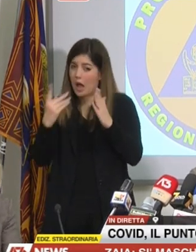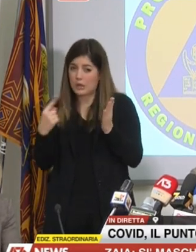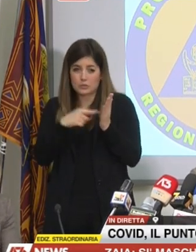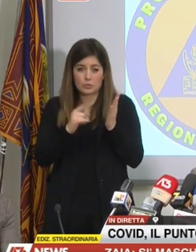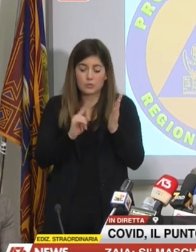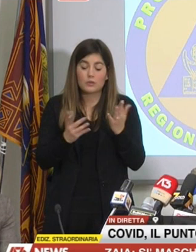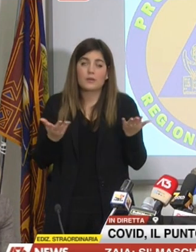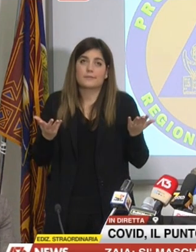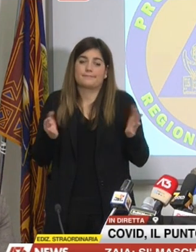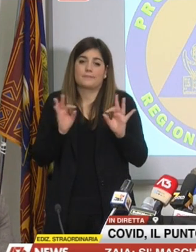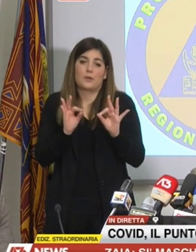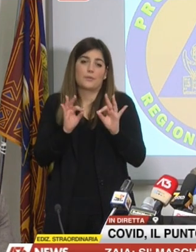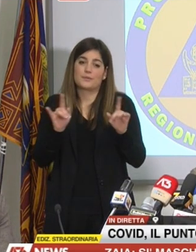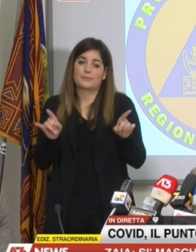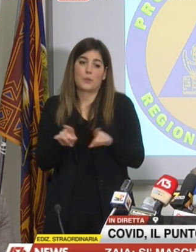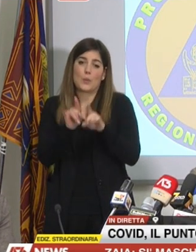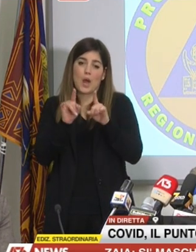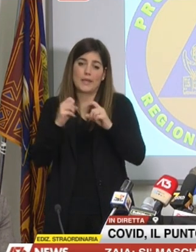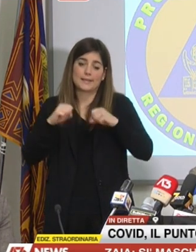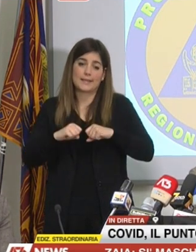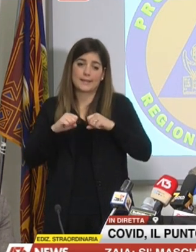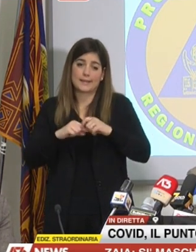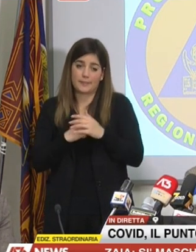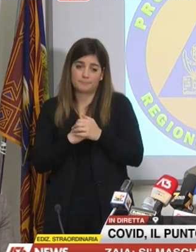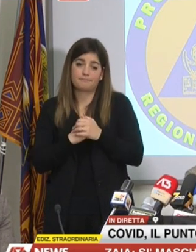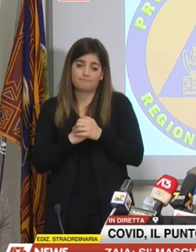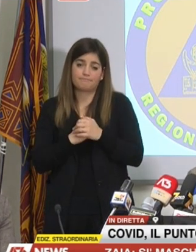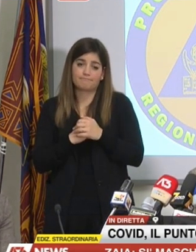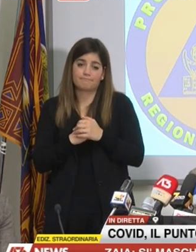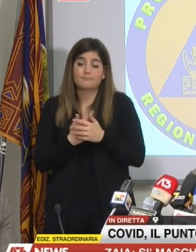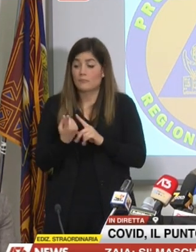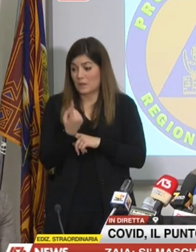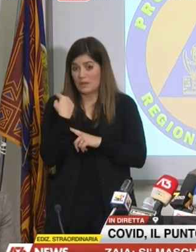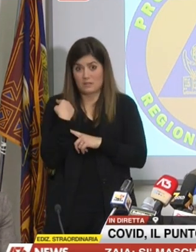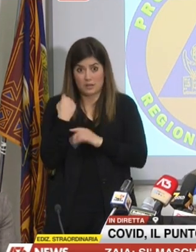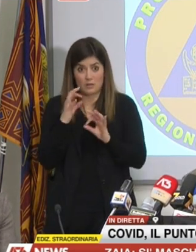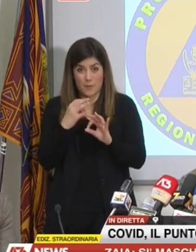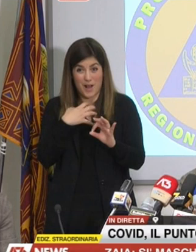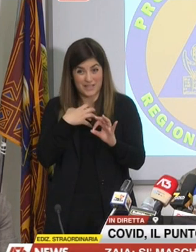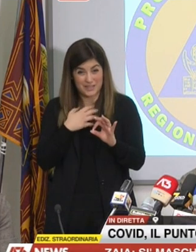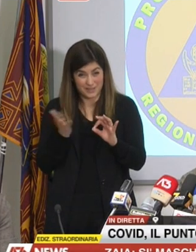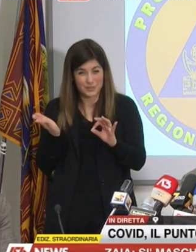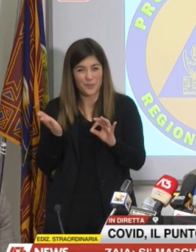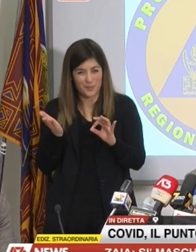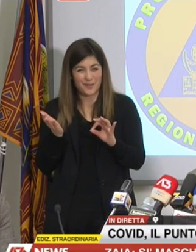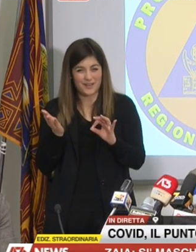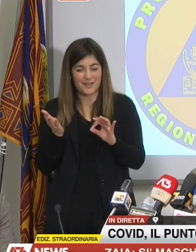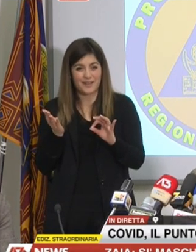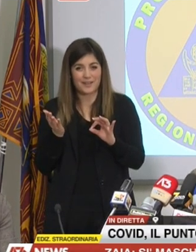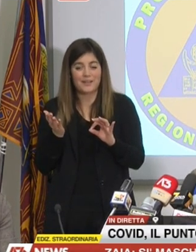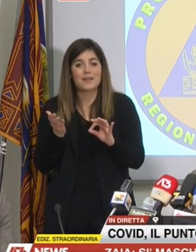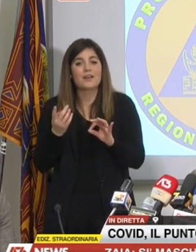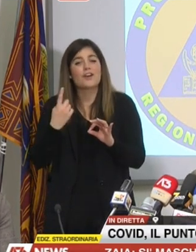è così, ma noi lo sappiamo, magari avessimo personale da dare, non ce n'è, guardate, ieri l'assessore aveva un numero. Abbiamo tentato